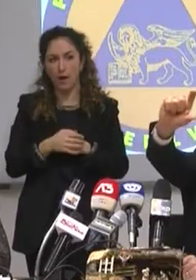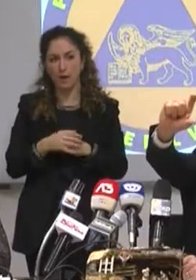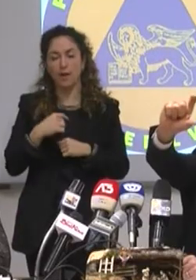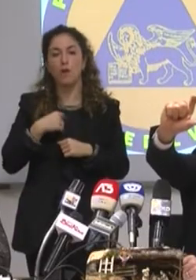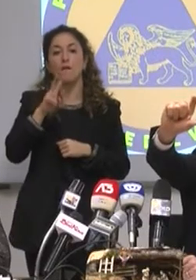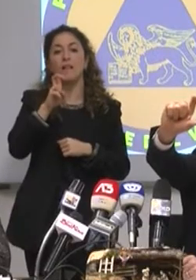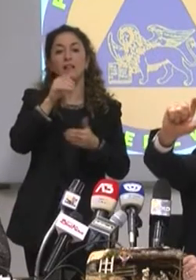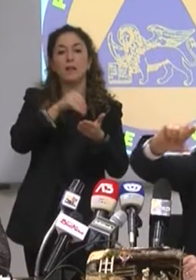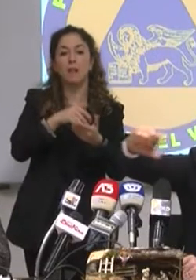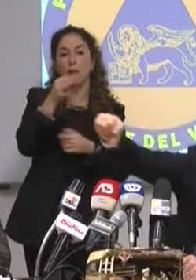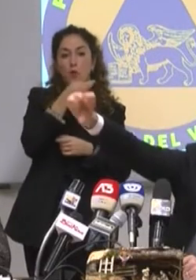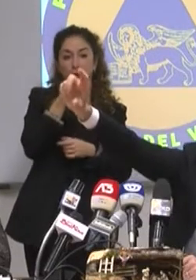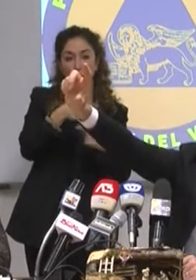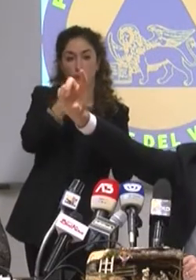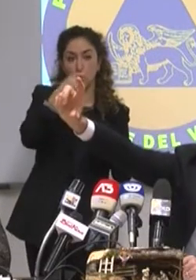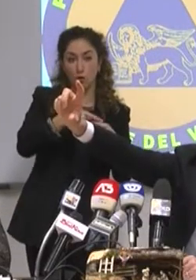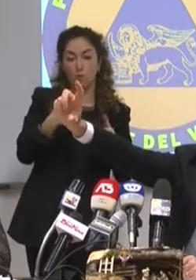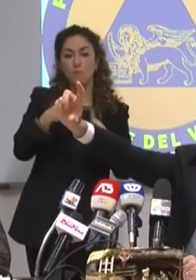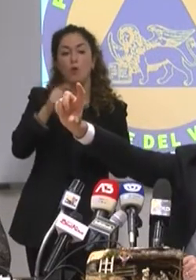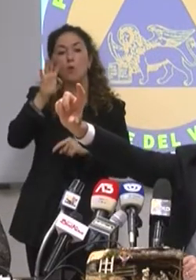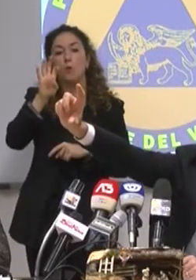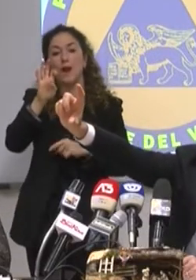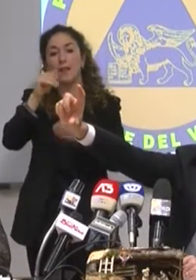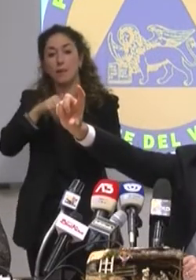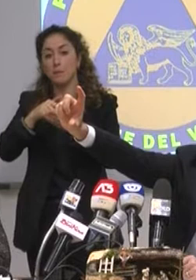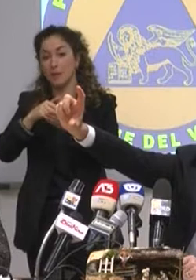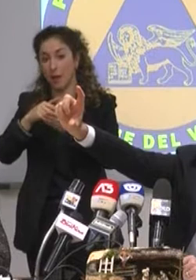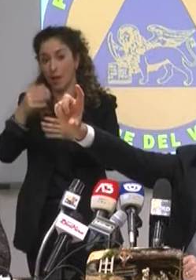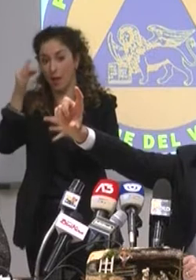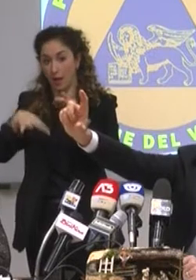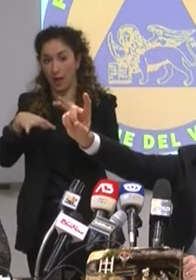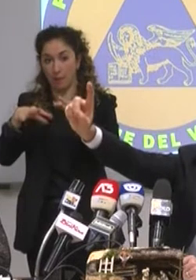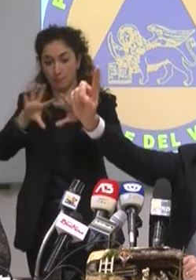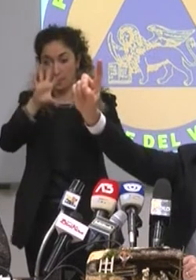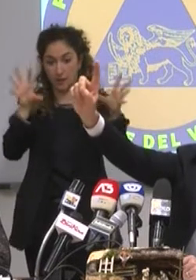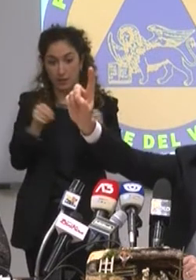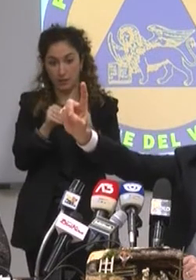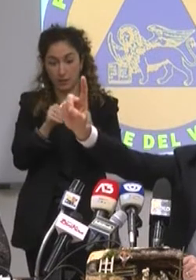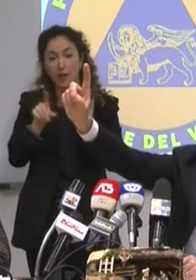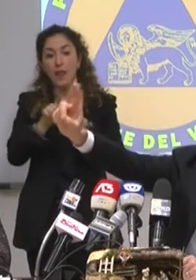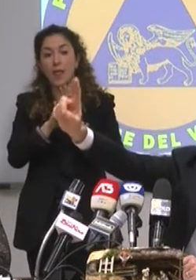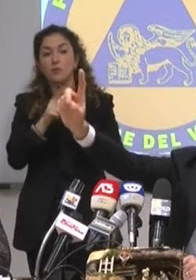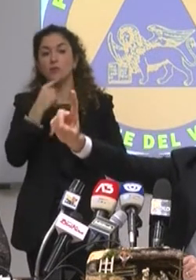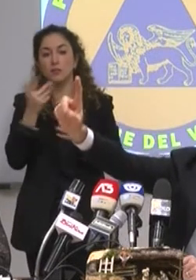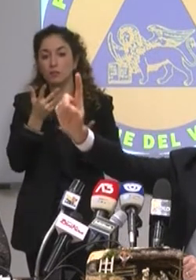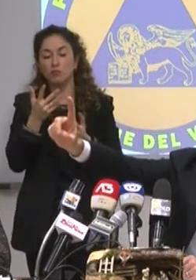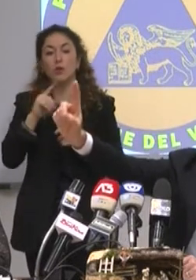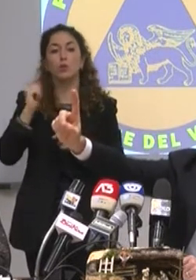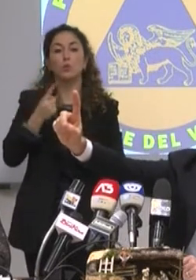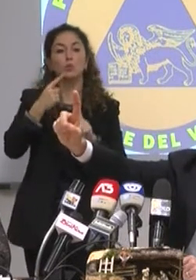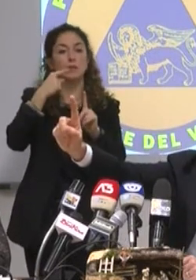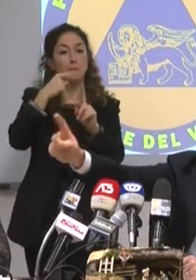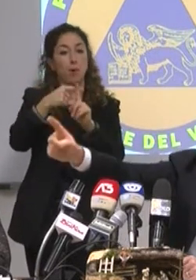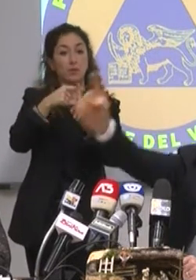20.000 molecolari al giorno e ne sommo 40.000 di test rapidi, la legge mi dice che devo prendere tutti i positivi di test